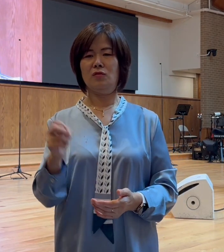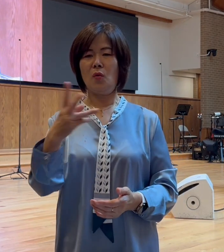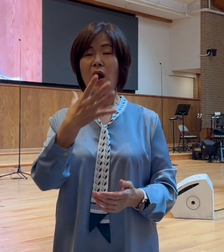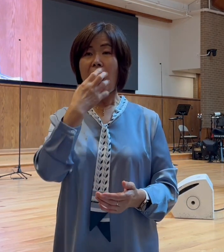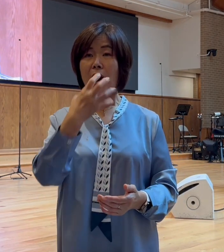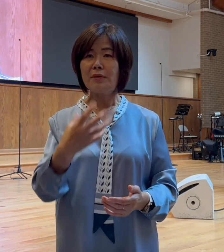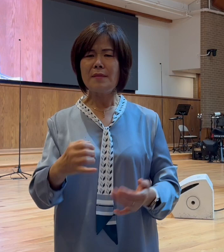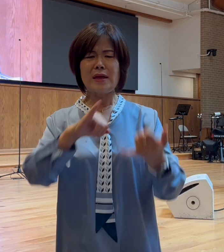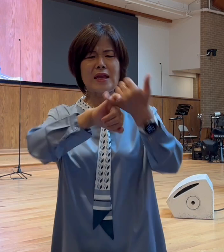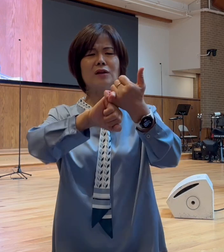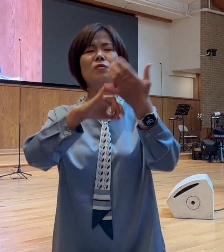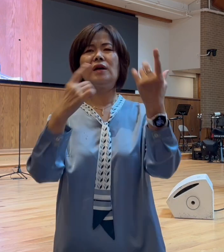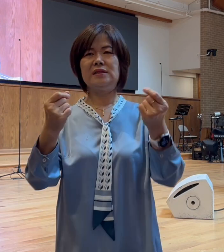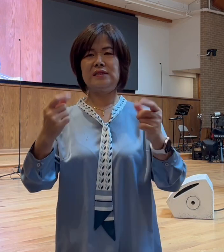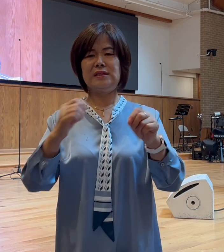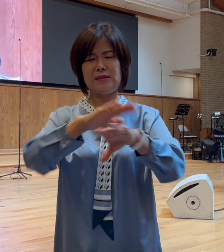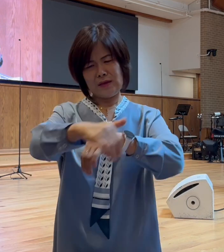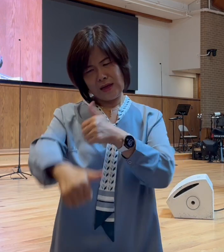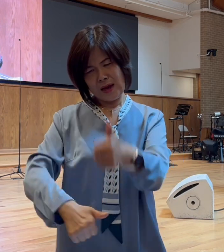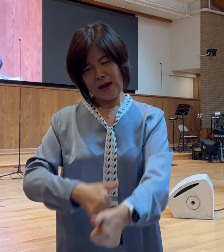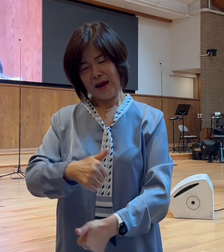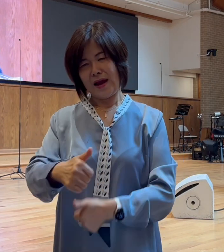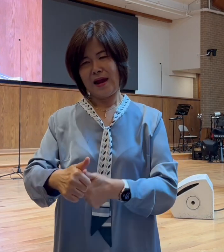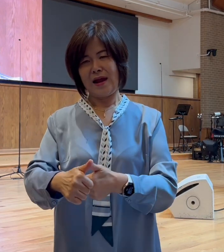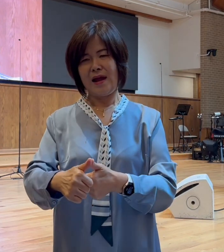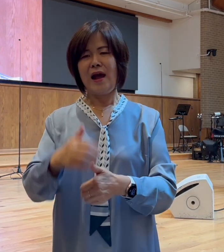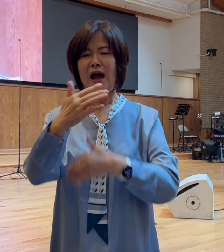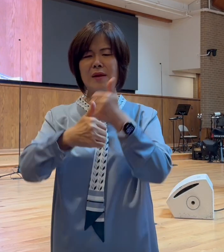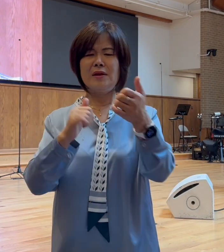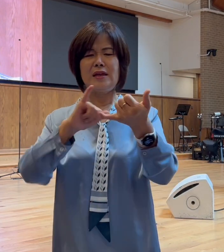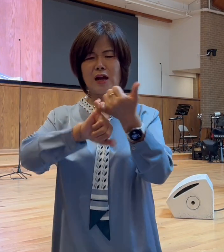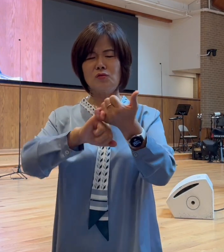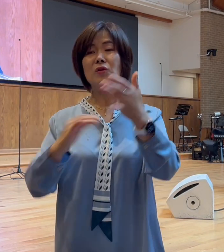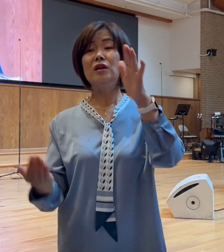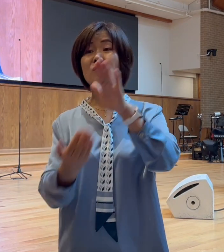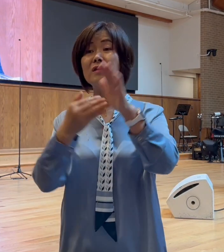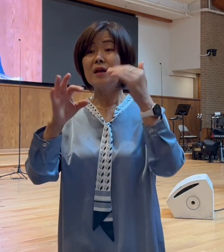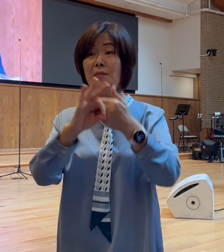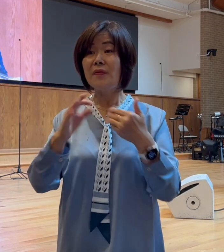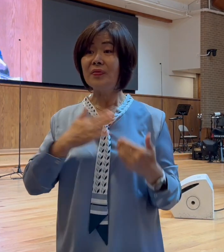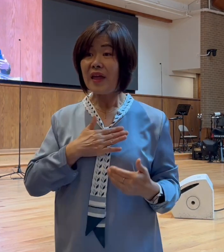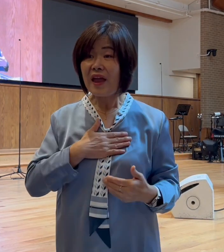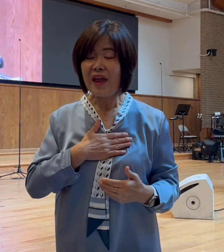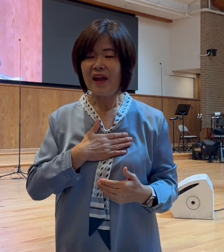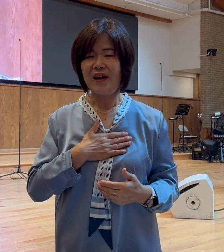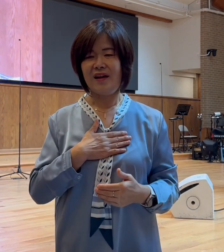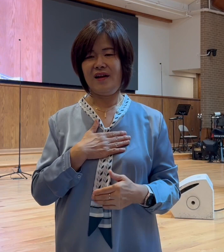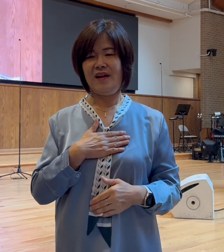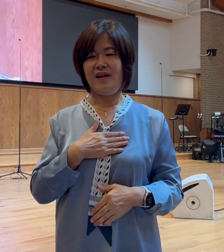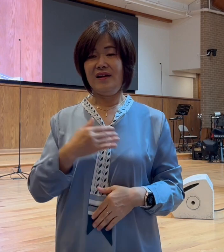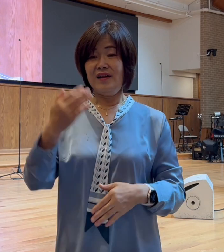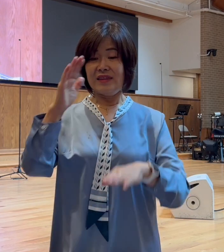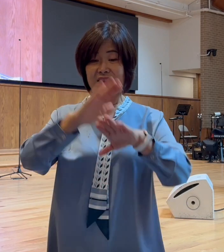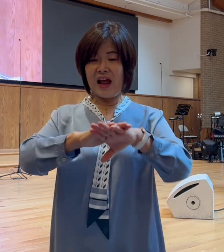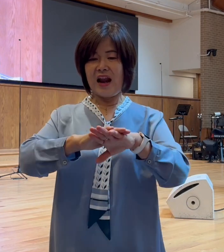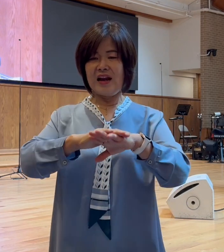아브라함의 약속처럼 4대에 걸쳐서 하나님의 약속이 성취된다면 제가 땅의 모든 족속에